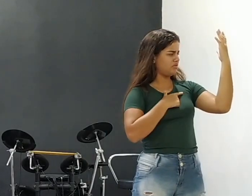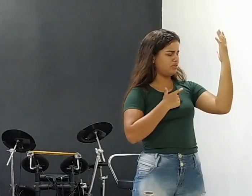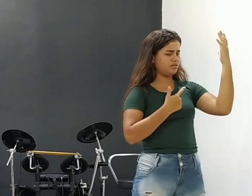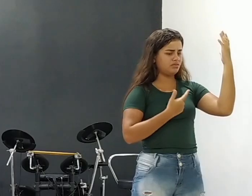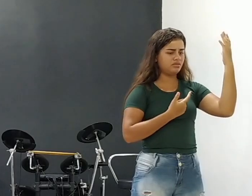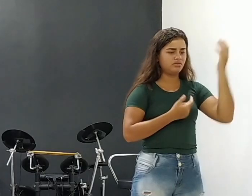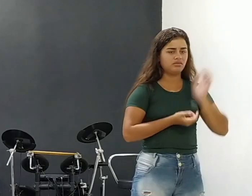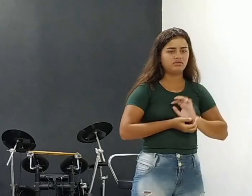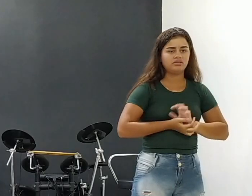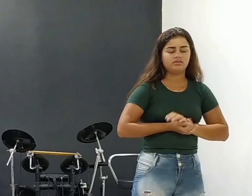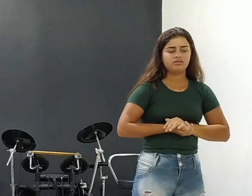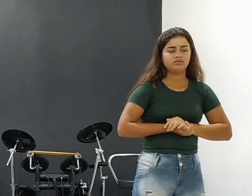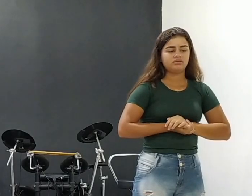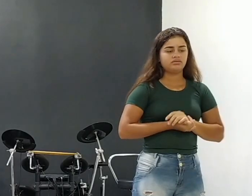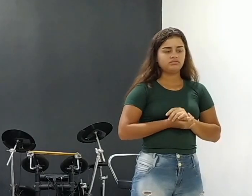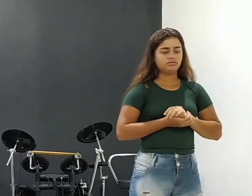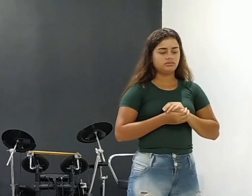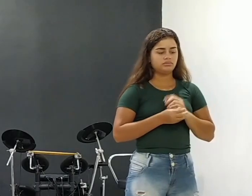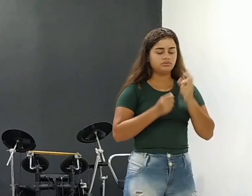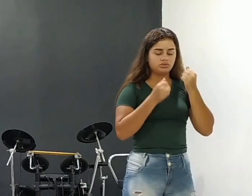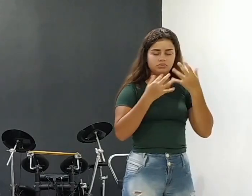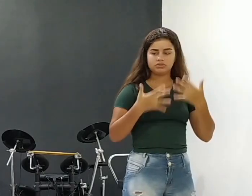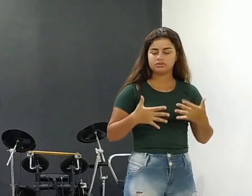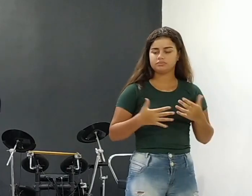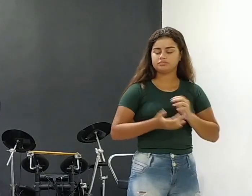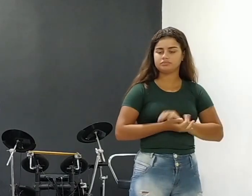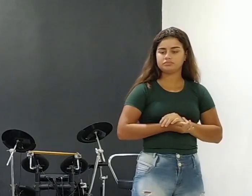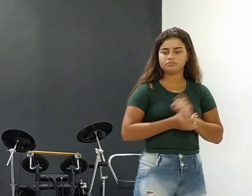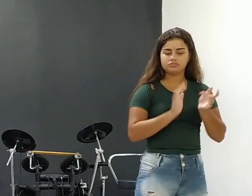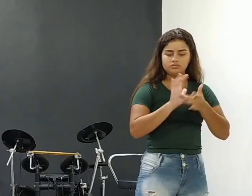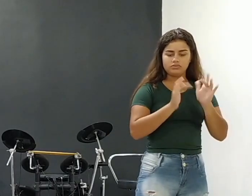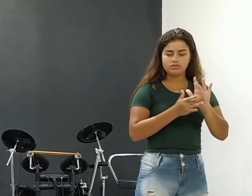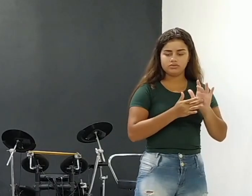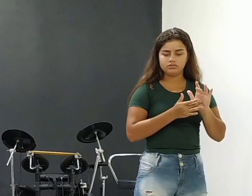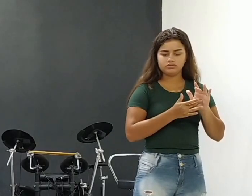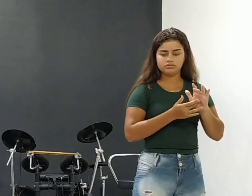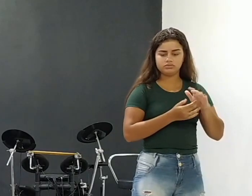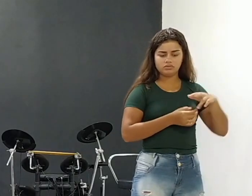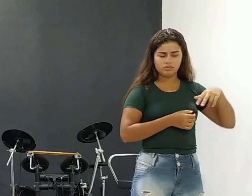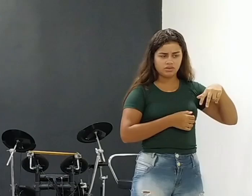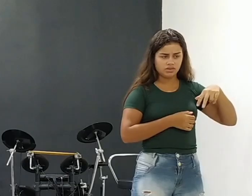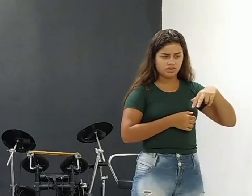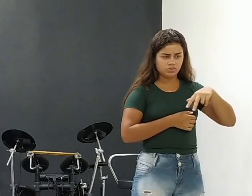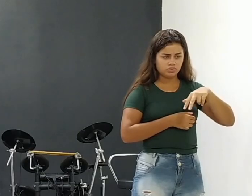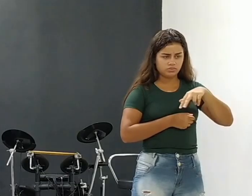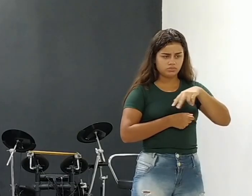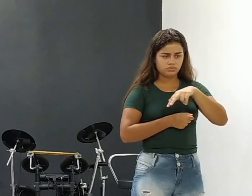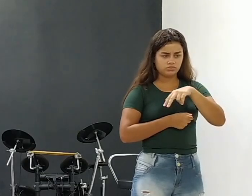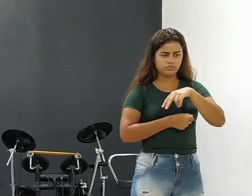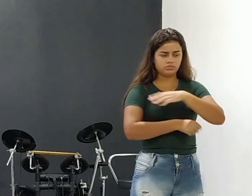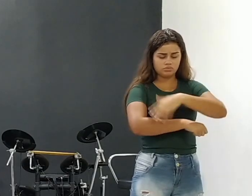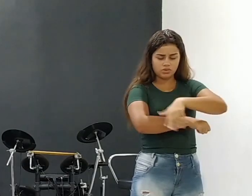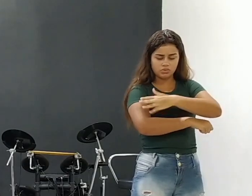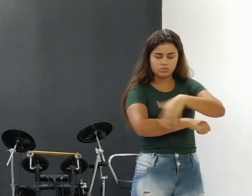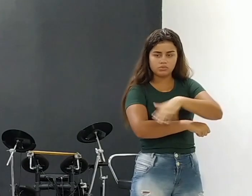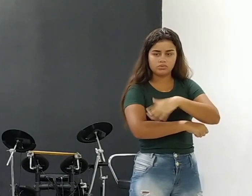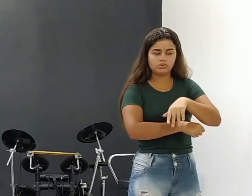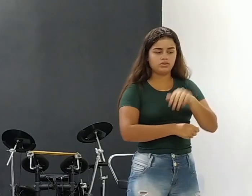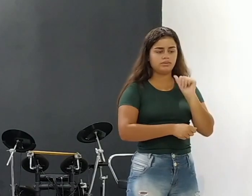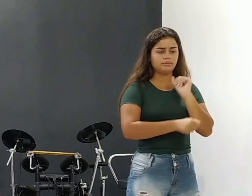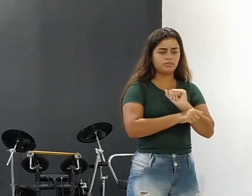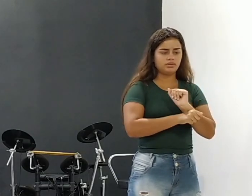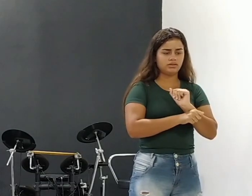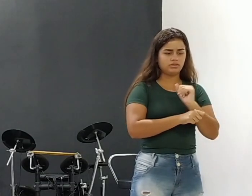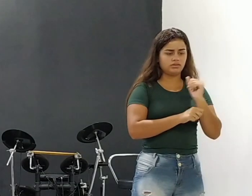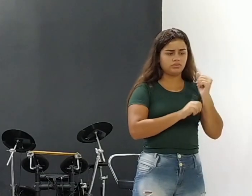certa vez, Jesus, ele estava passando por uma rua e ele para à sombra de uma